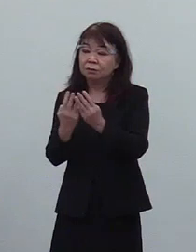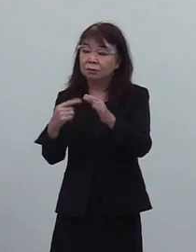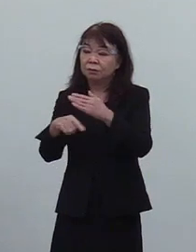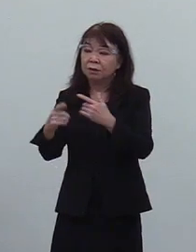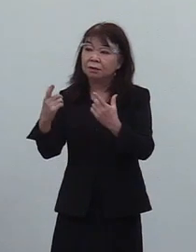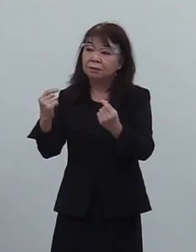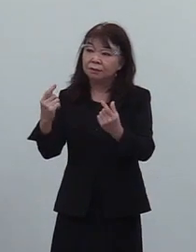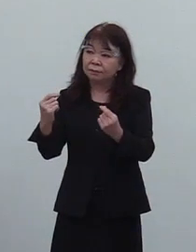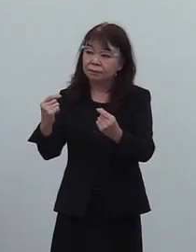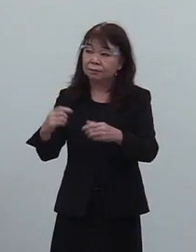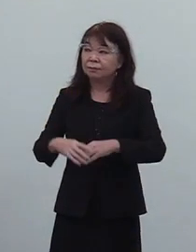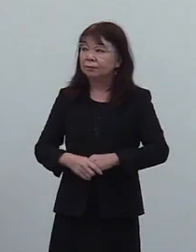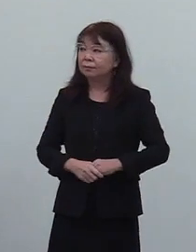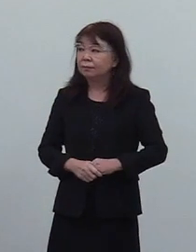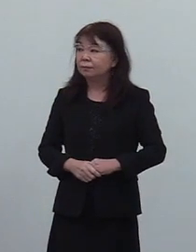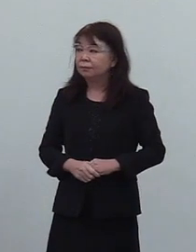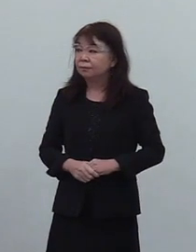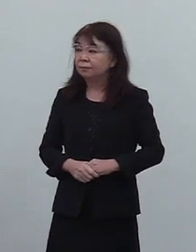ちょっと待ってください。